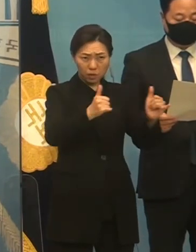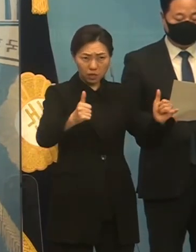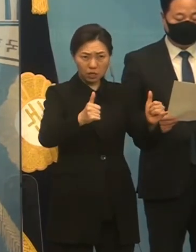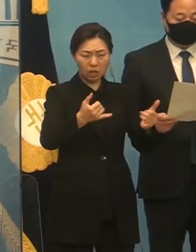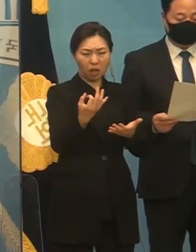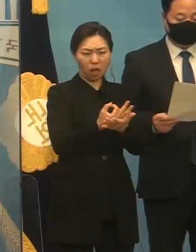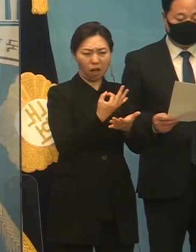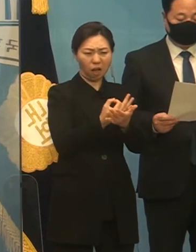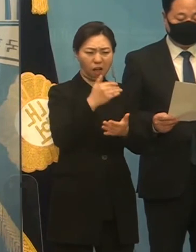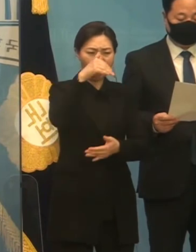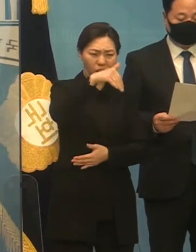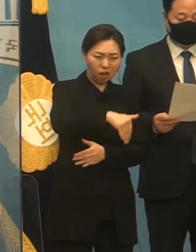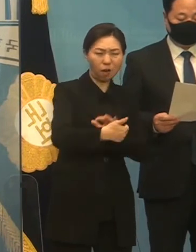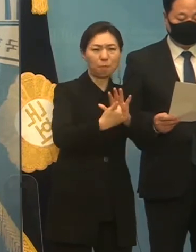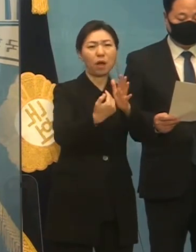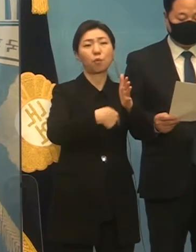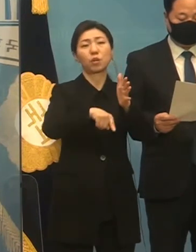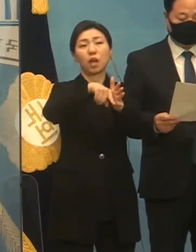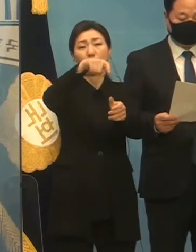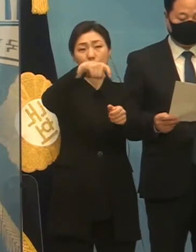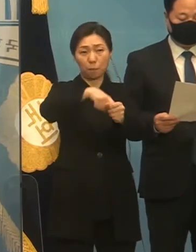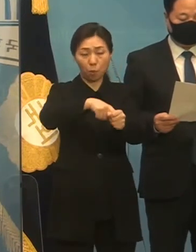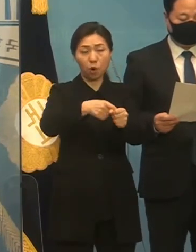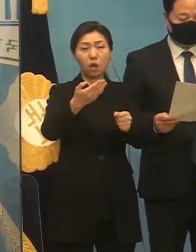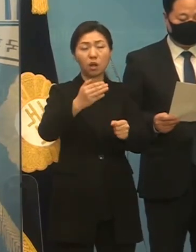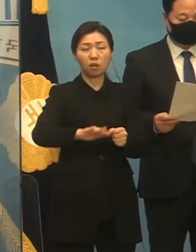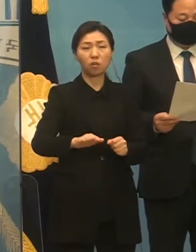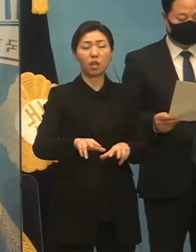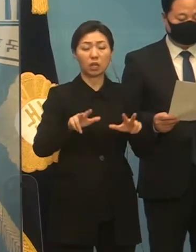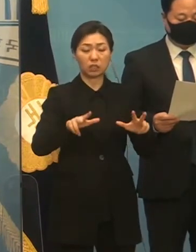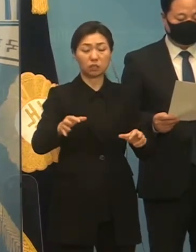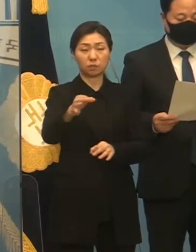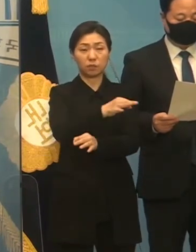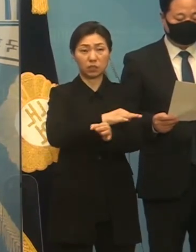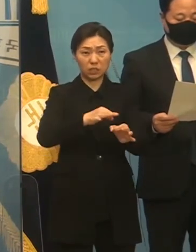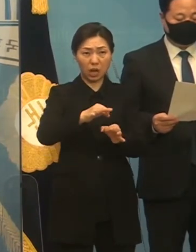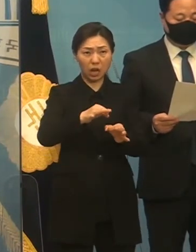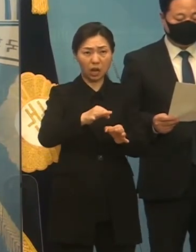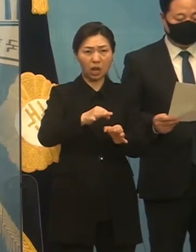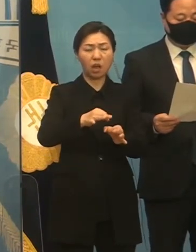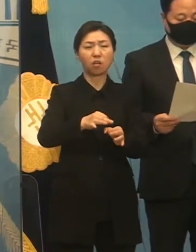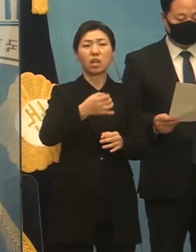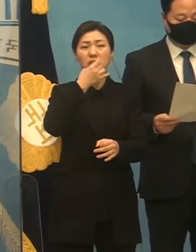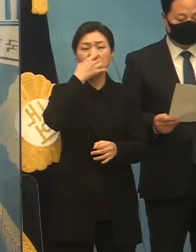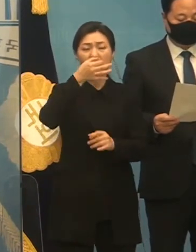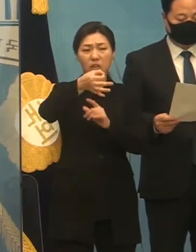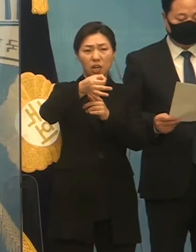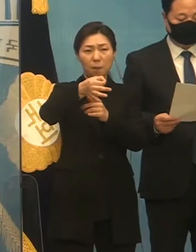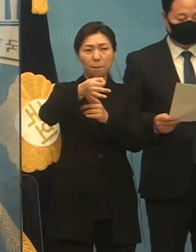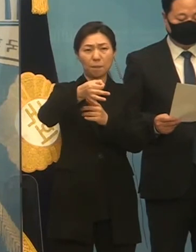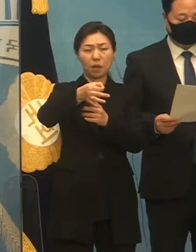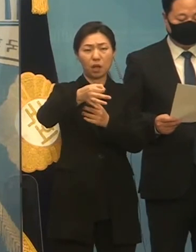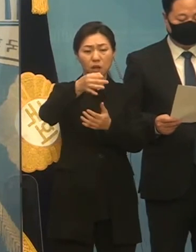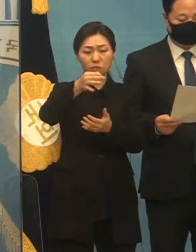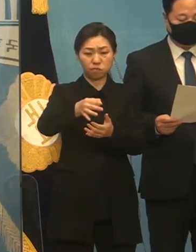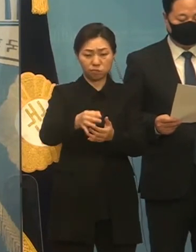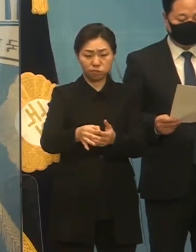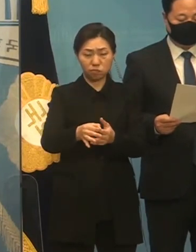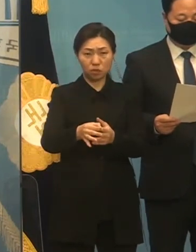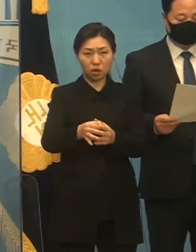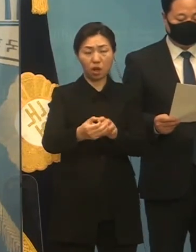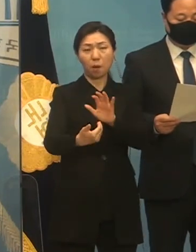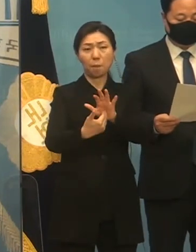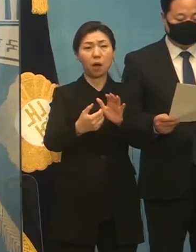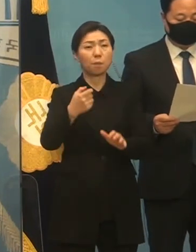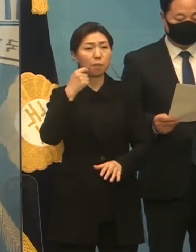같음에도 여전히 초과 생산량에 대한 시장 격리를 이루고 있는 정부의 태도에 대하여 깊은 우려와 유감을